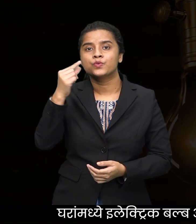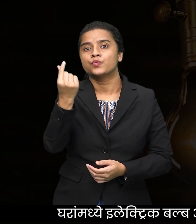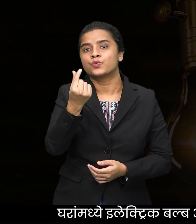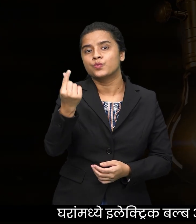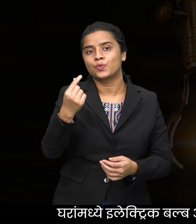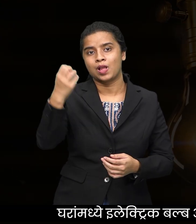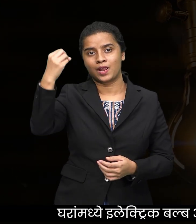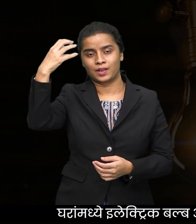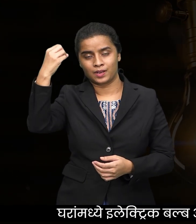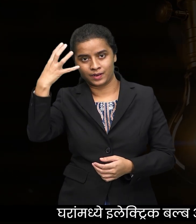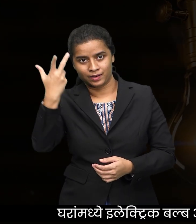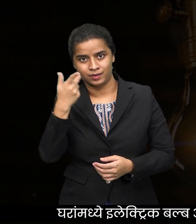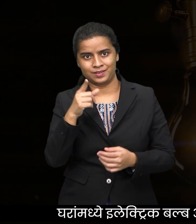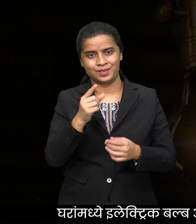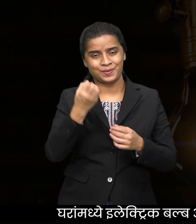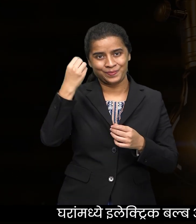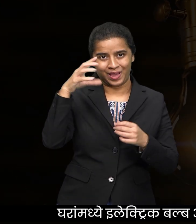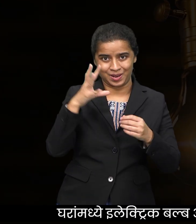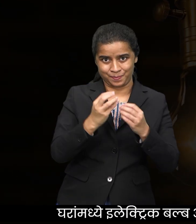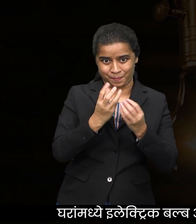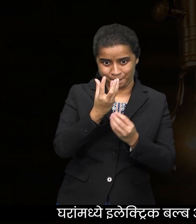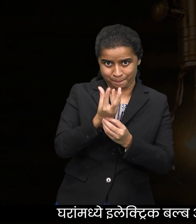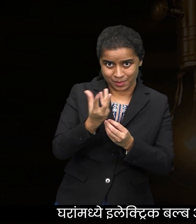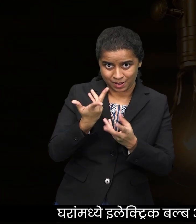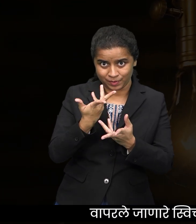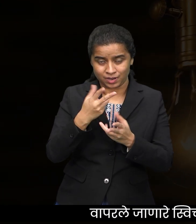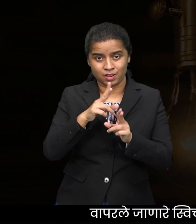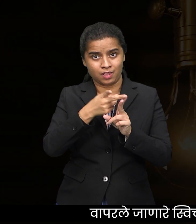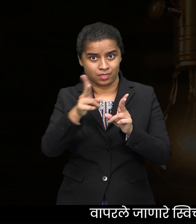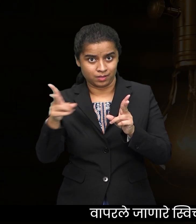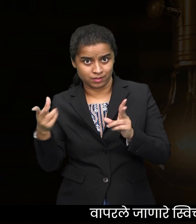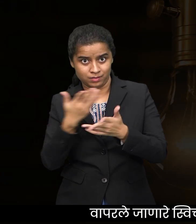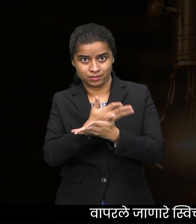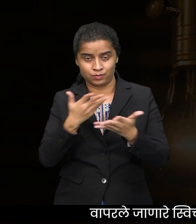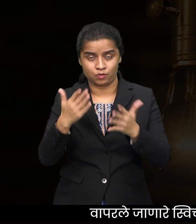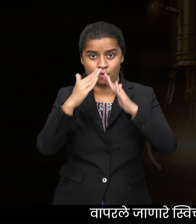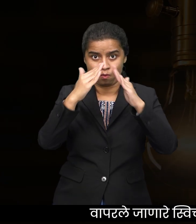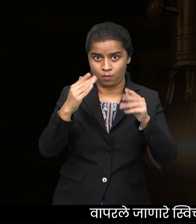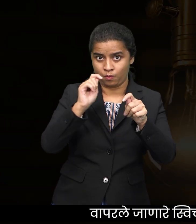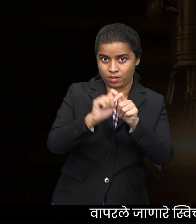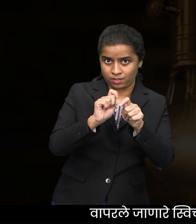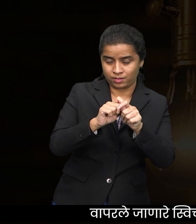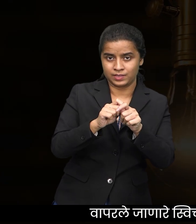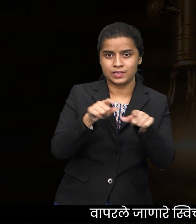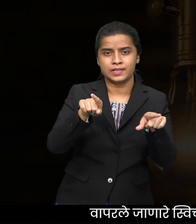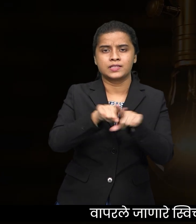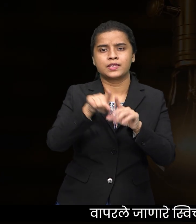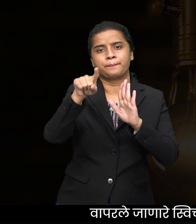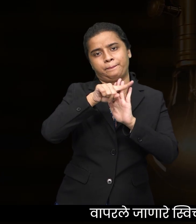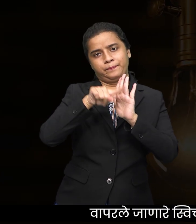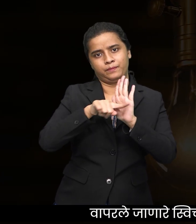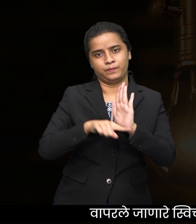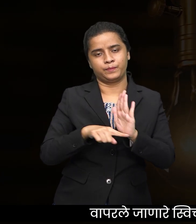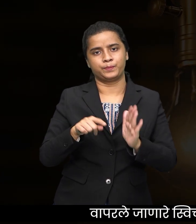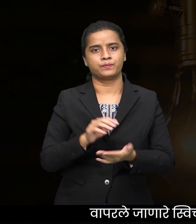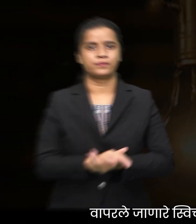घरांमध्ये इलेक्ट्रिक बल्ब किंवा इतर उपकरणांना लावण्यासाठी वापरले जाणारे स्विच समान तत्वावर कार्य करतात.